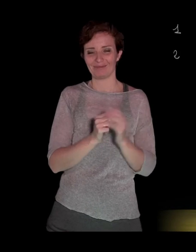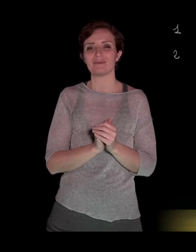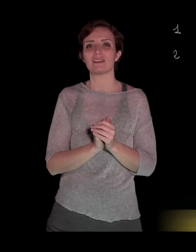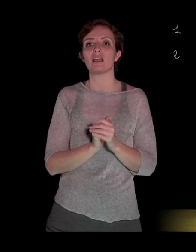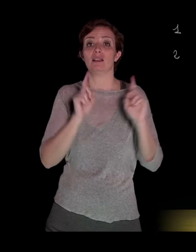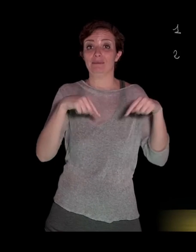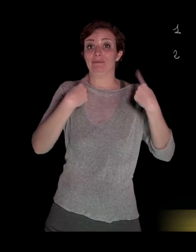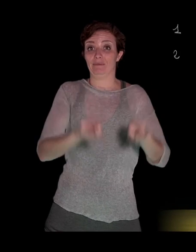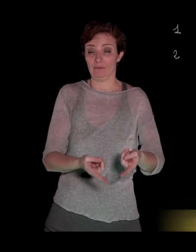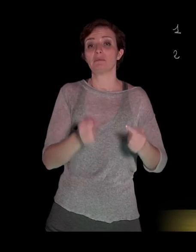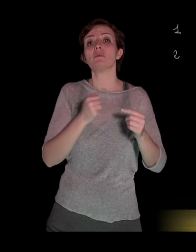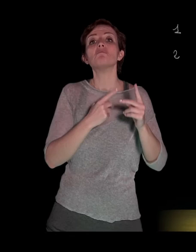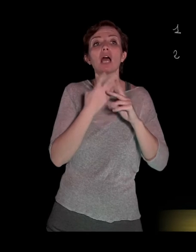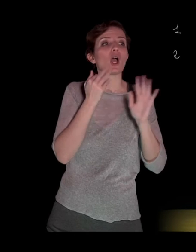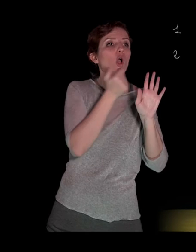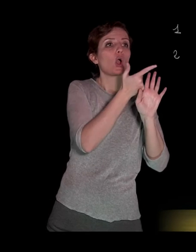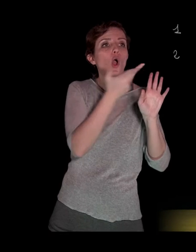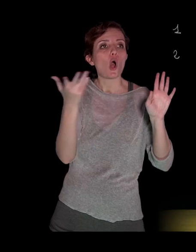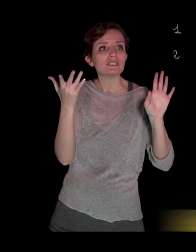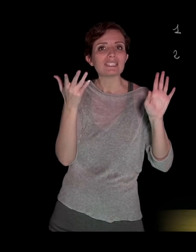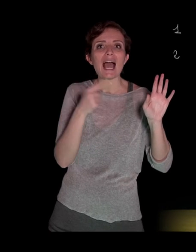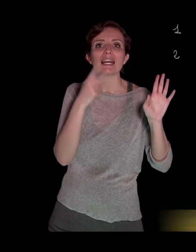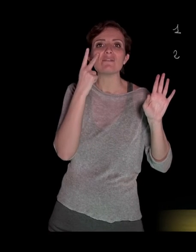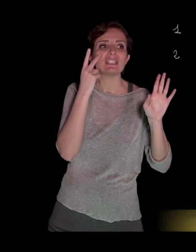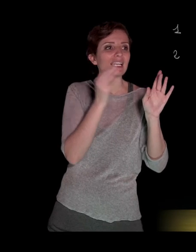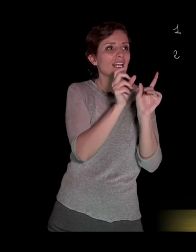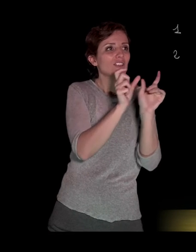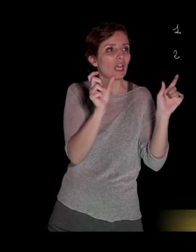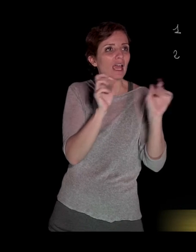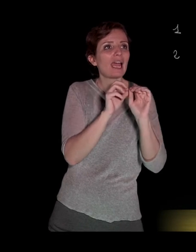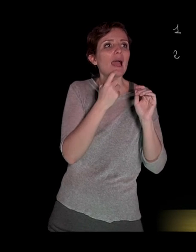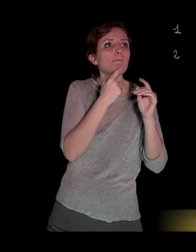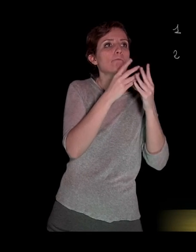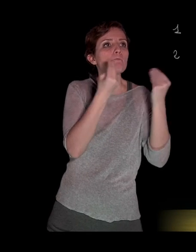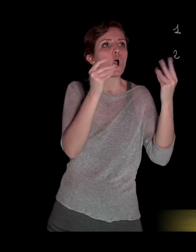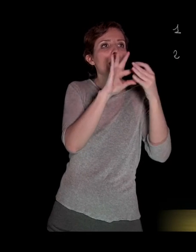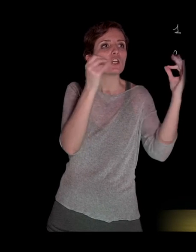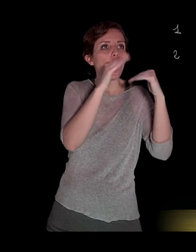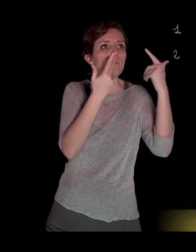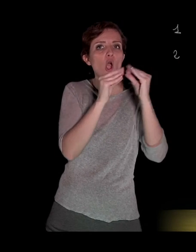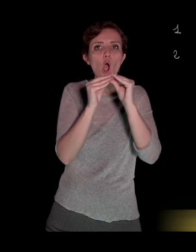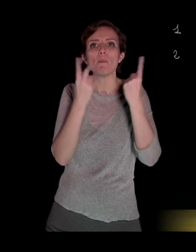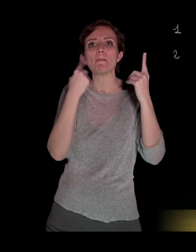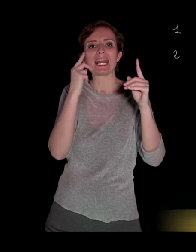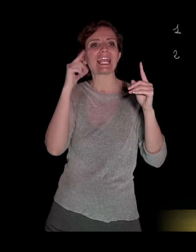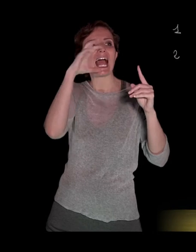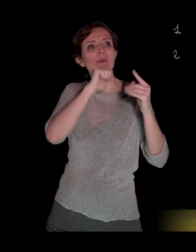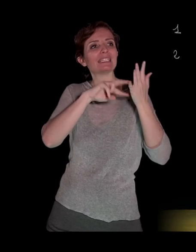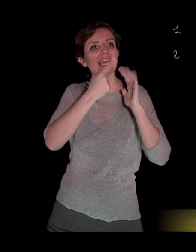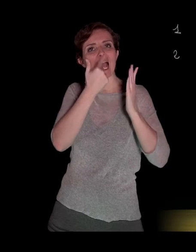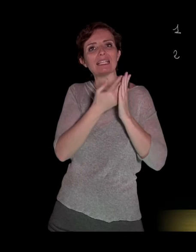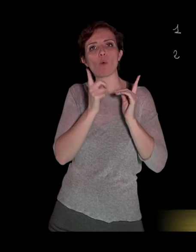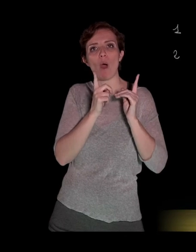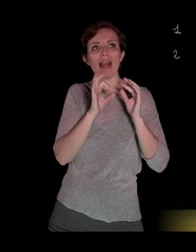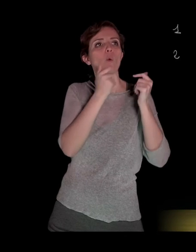forse a contare quelli che sono i termini del del polinomio può essere un aiuto alle tecniche scegliere la tecnica più efficace Allora se sono due termini per